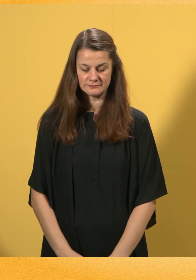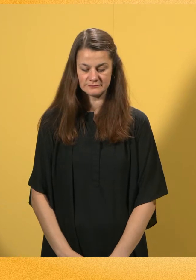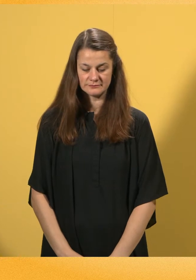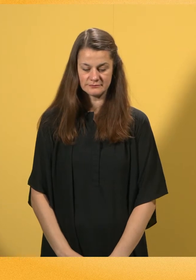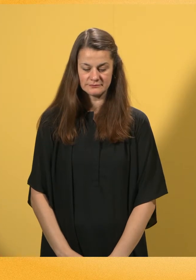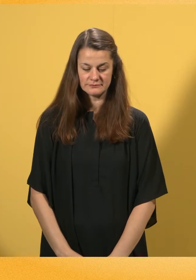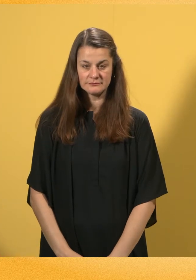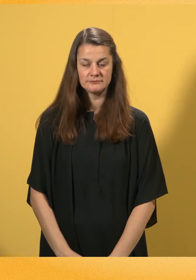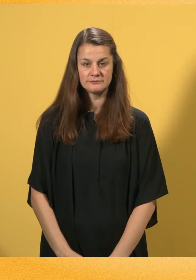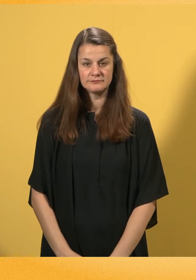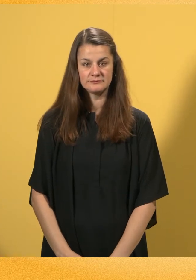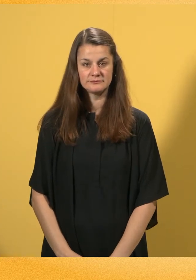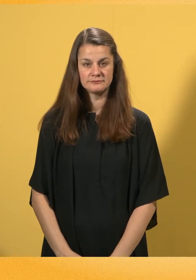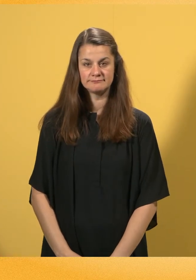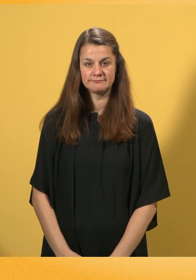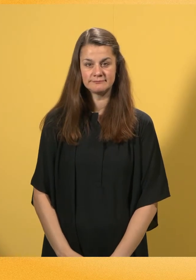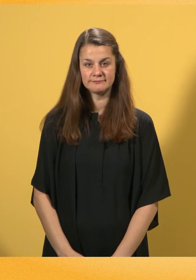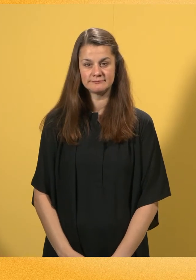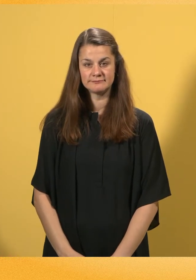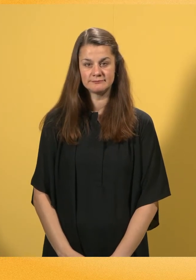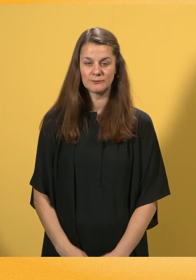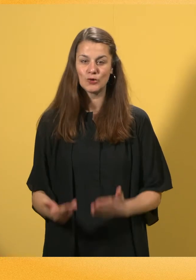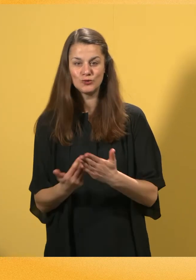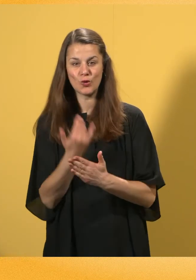von Inspiration und Anregung.